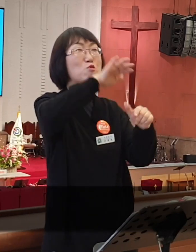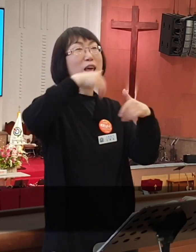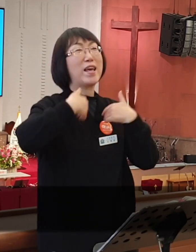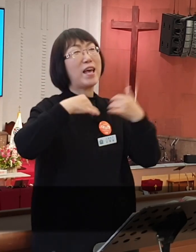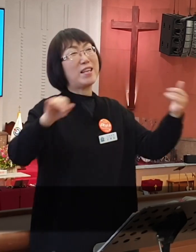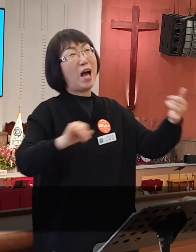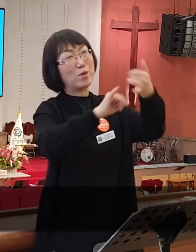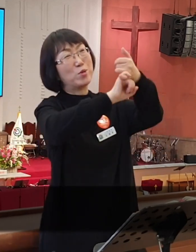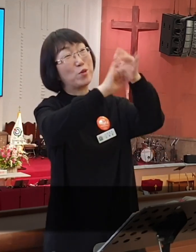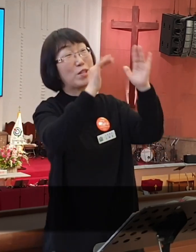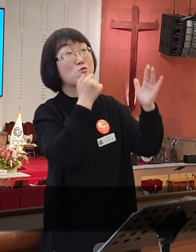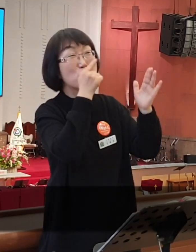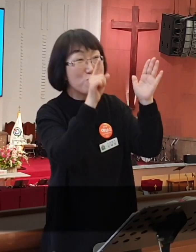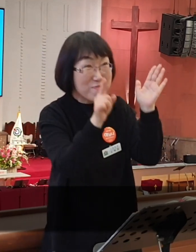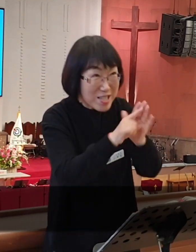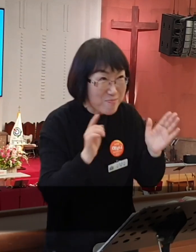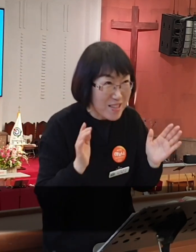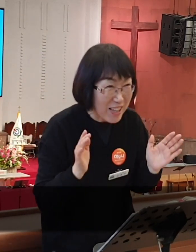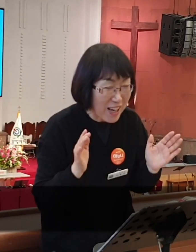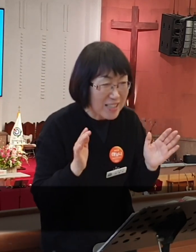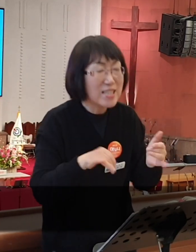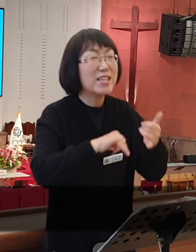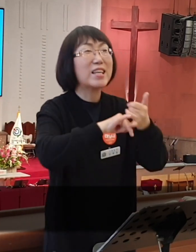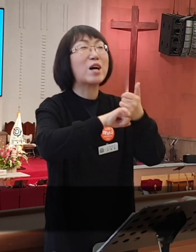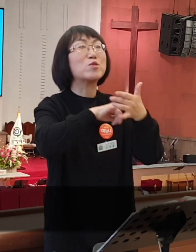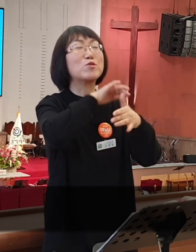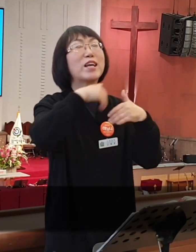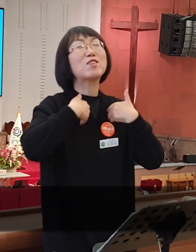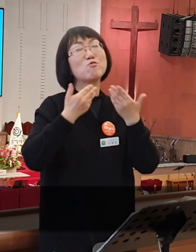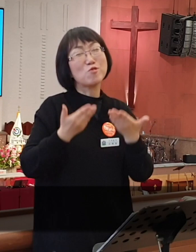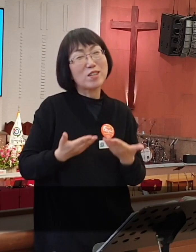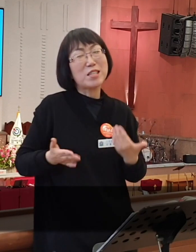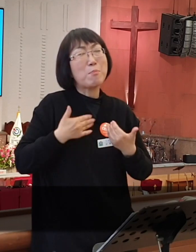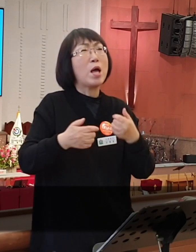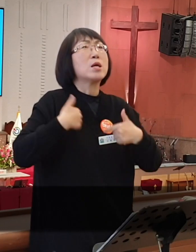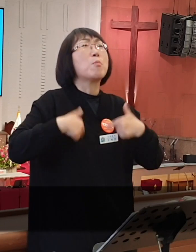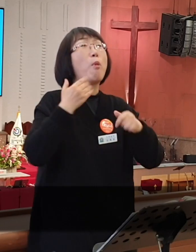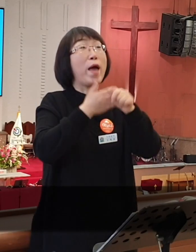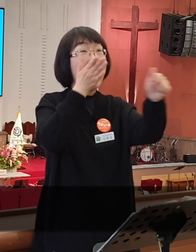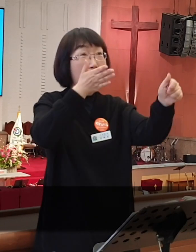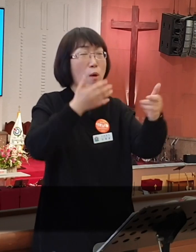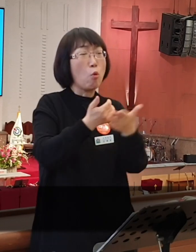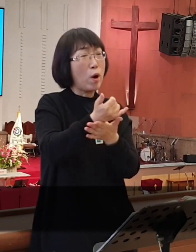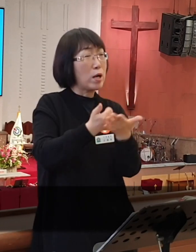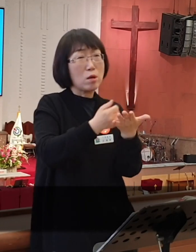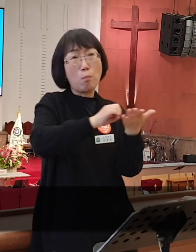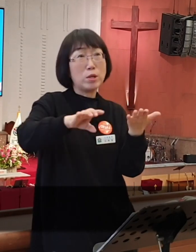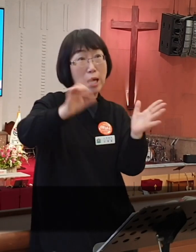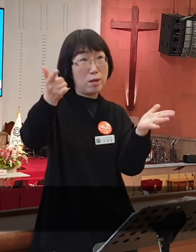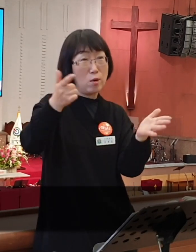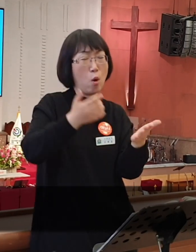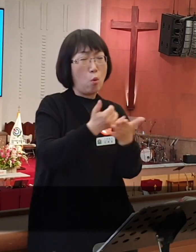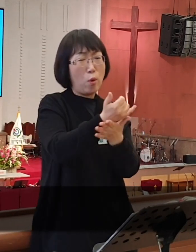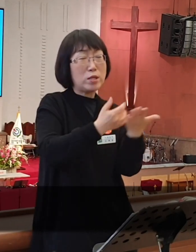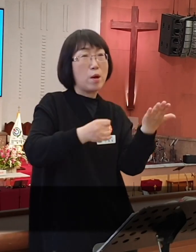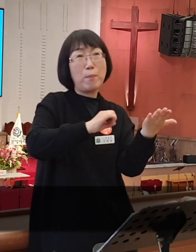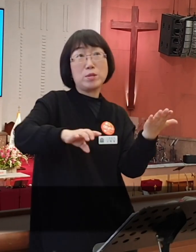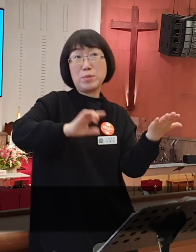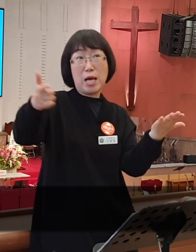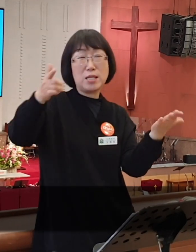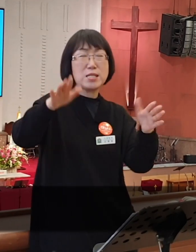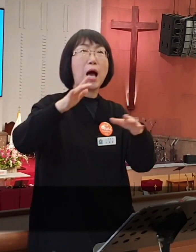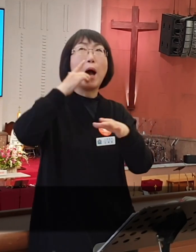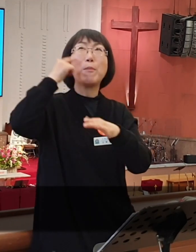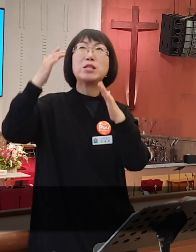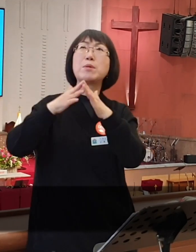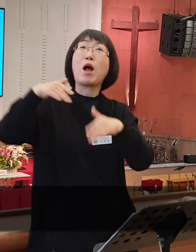우리에게 약속된 줄 믿습니다. 이 약속을 우리에게 주셨어요. 그러니 기뻐하십시오. 고아처럼 고아처럼 버림받지 않았어요. 이제